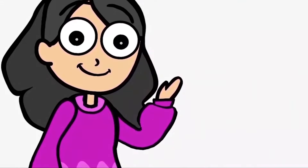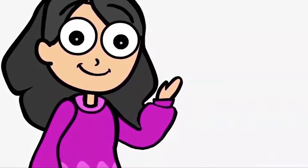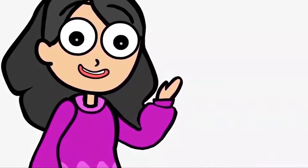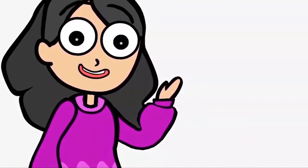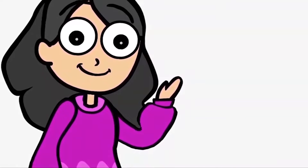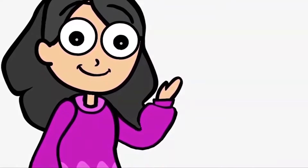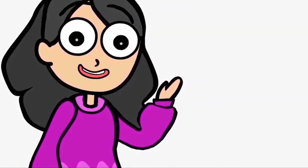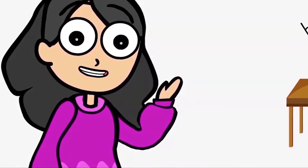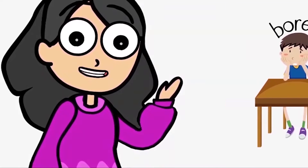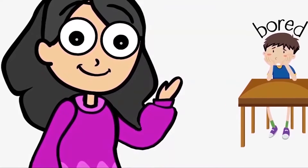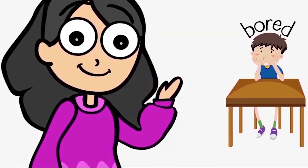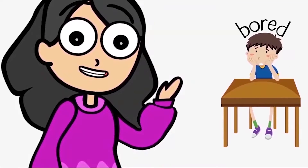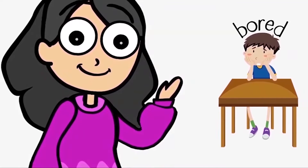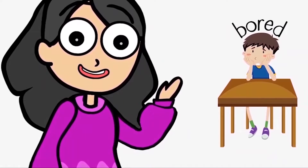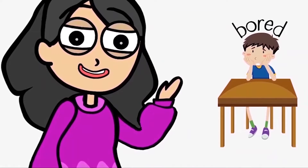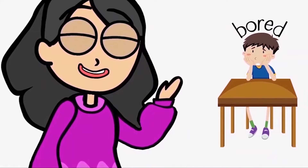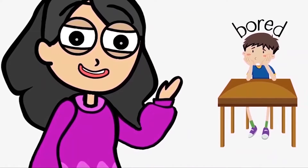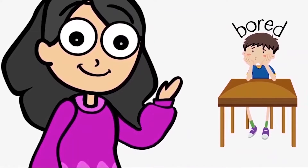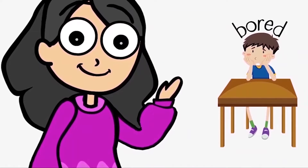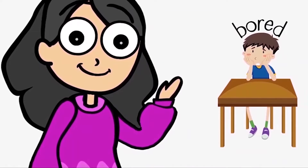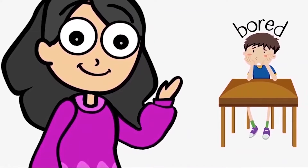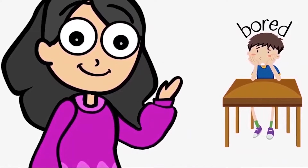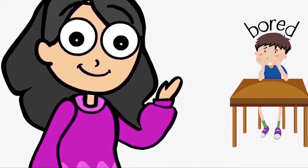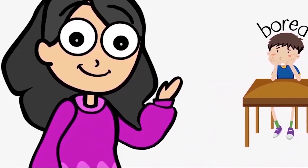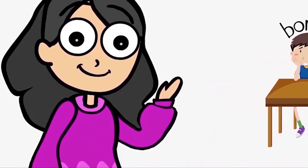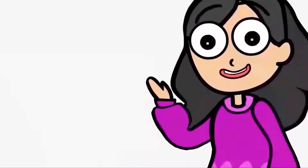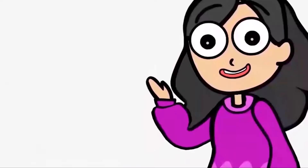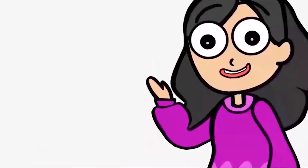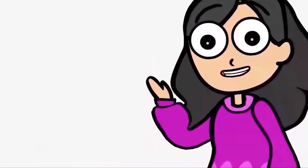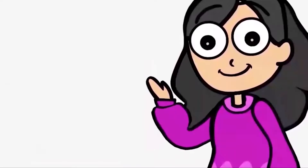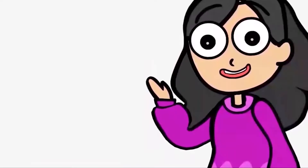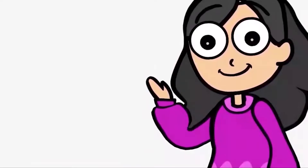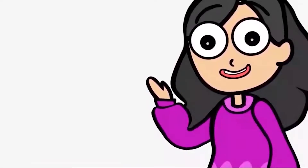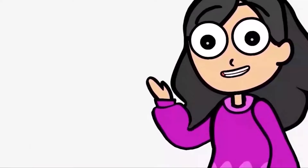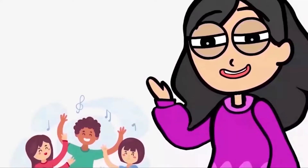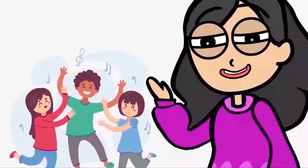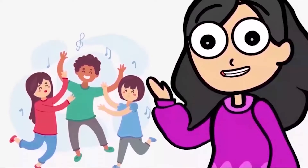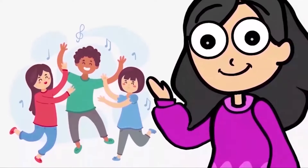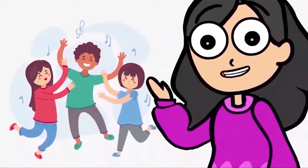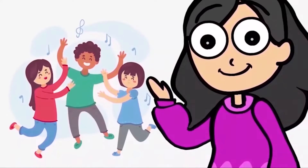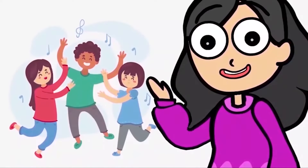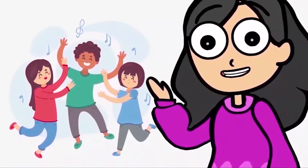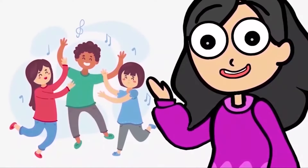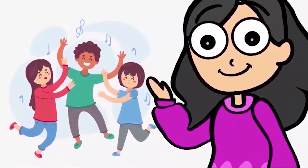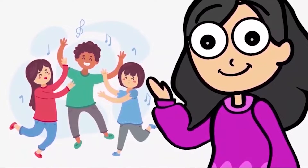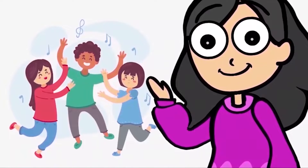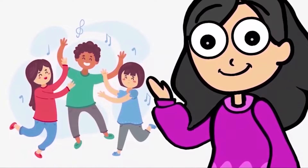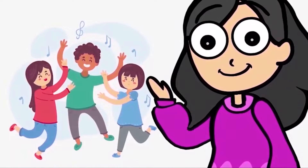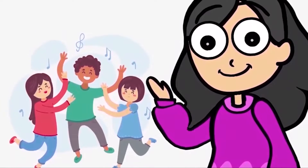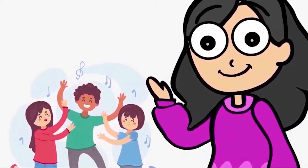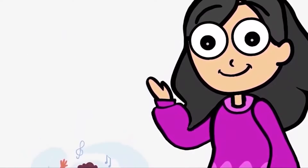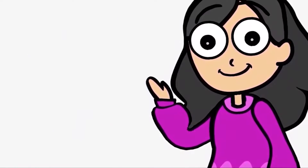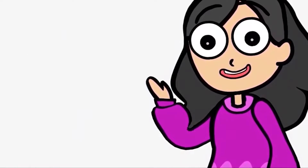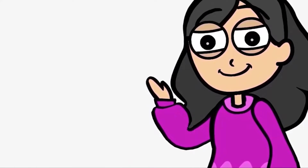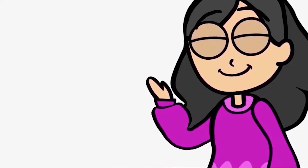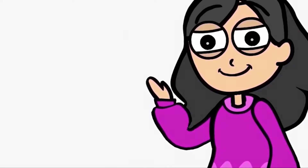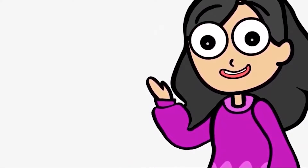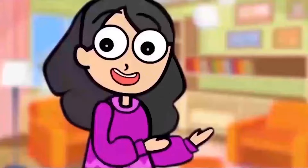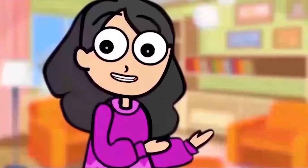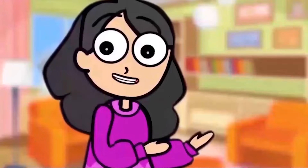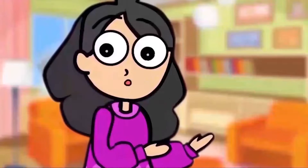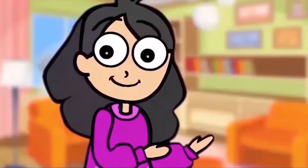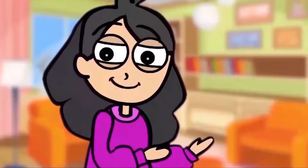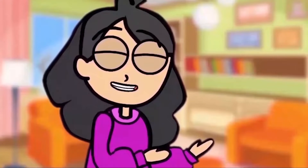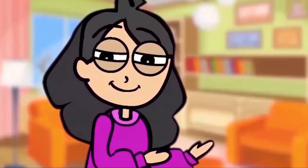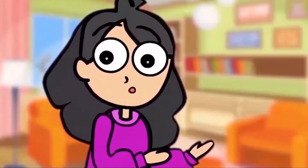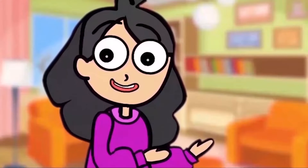साथीहरू के घरमा बसिरहनु भएको रे बोर हुनु भएको छ आउनुहोस् आज केही रमाइलो गर्नेछौँ